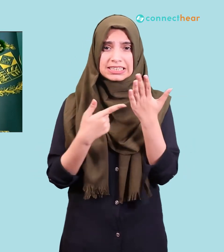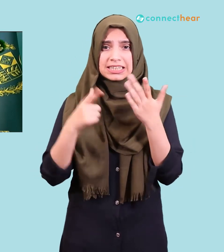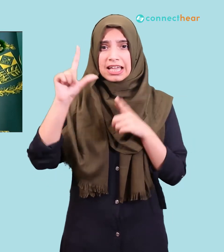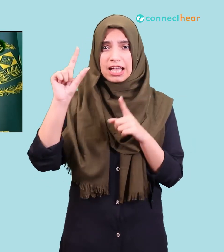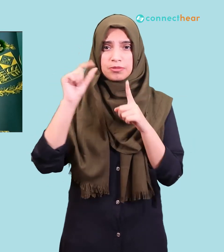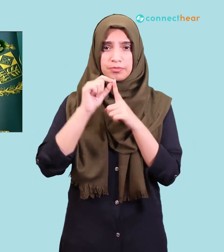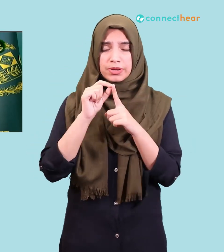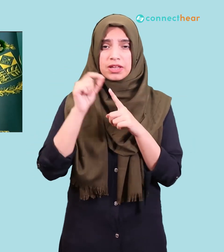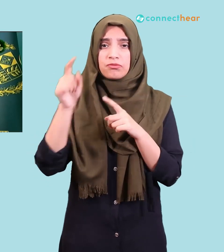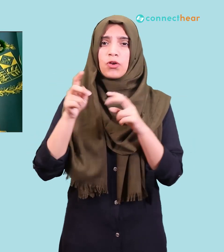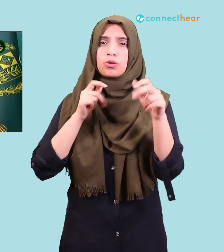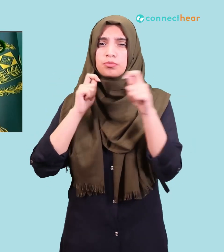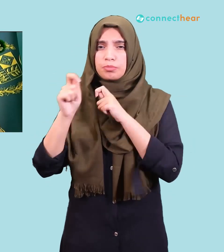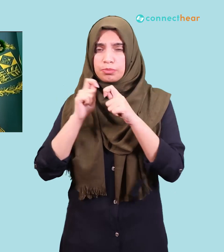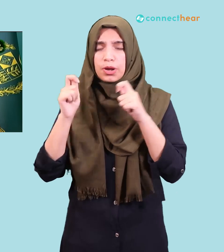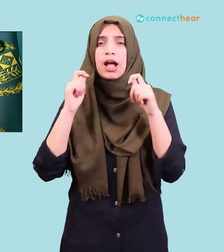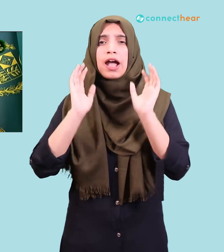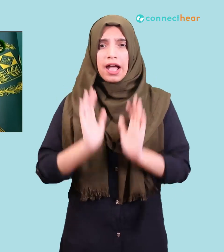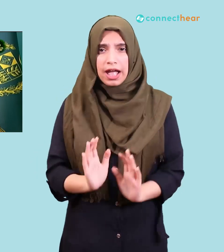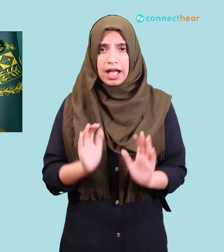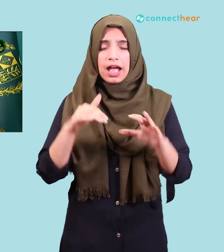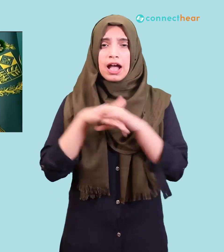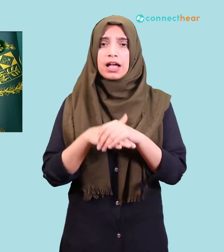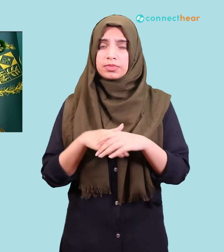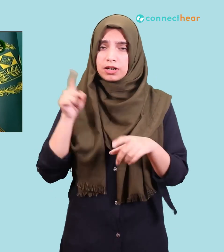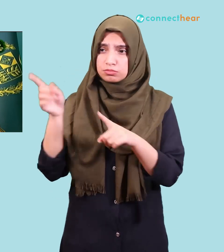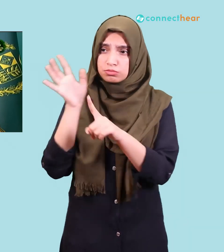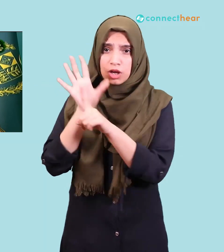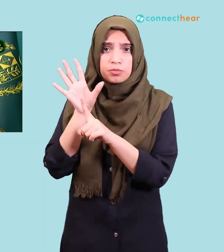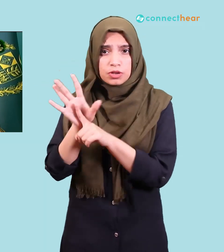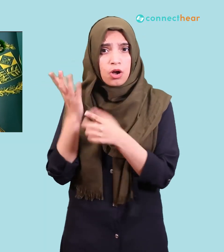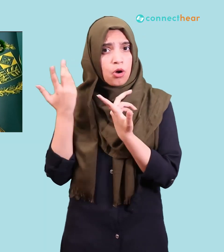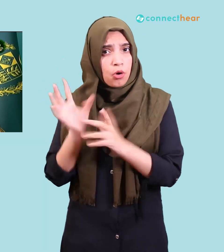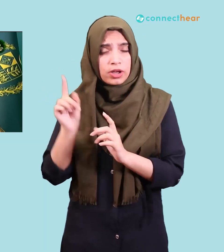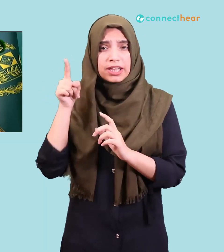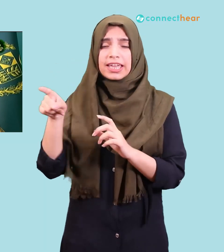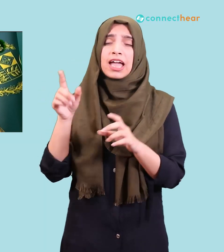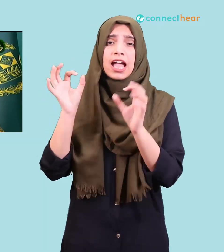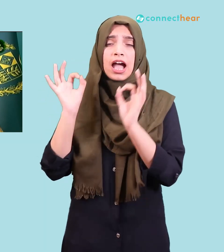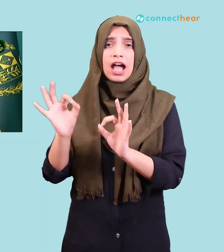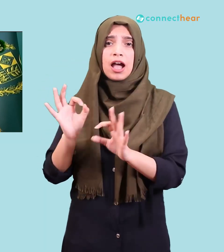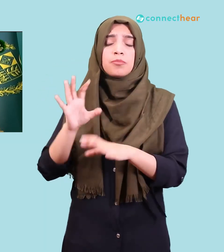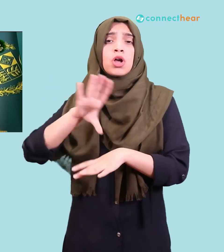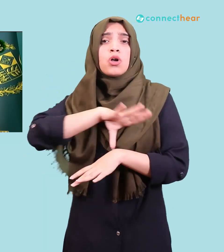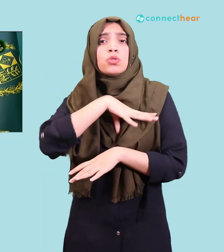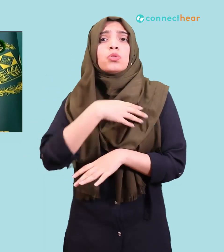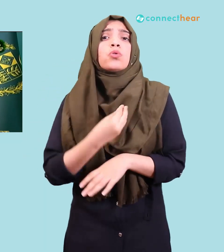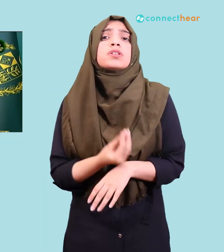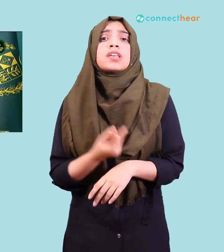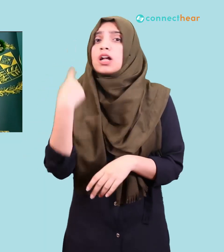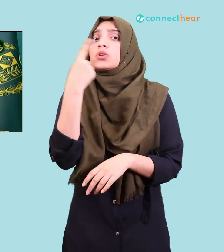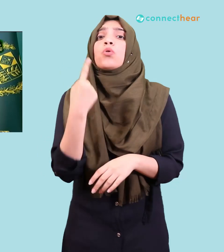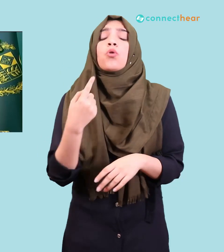سمجھا رہے تھے کہ اس سے نقصان ہمیں ہونے لگا ہے, ان کو نقصان نہیں ہوگا, ہماری عوام کو نقصان